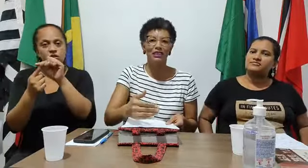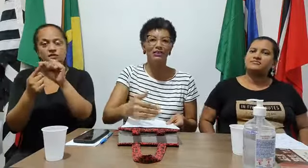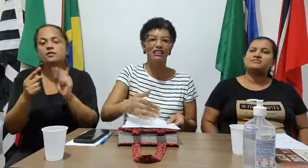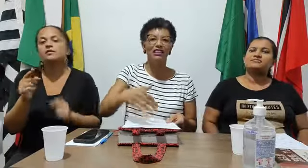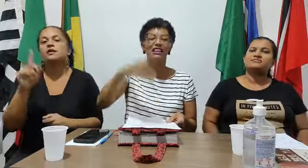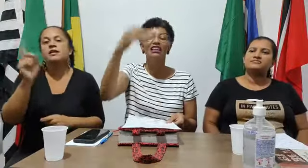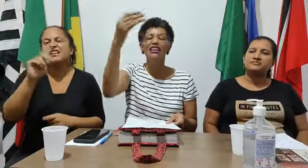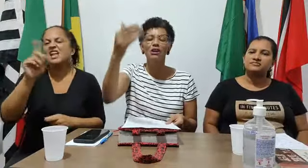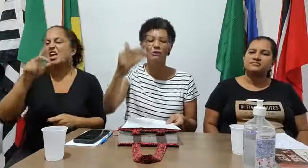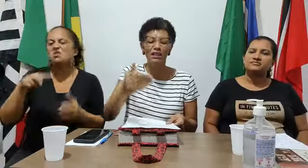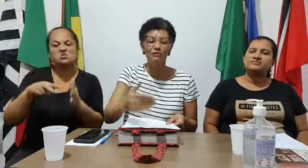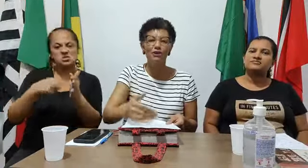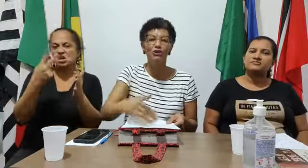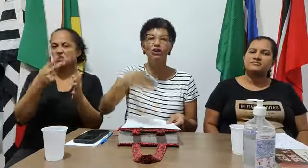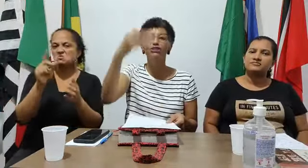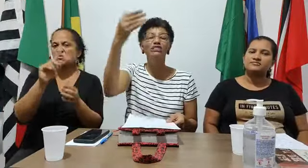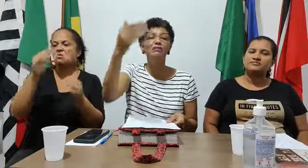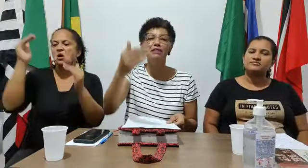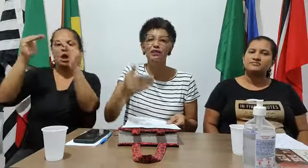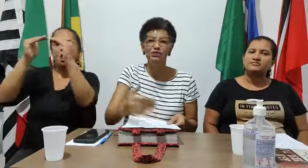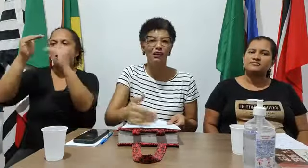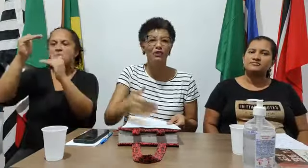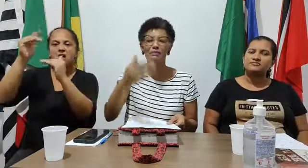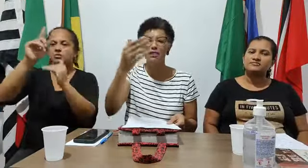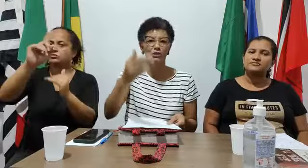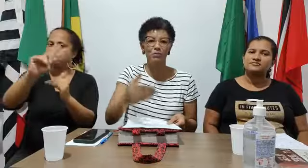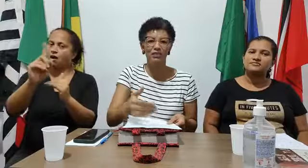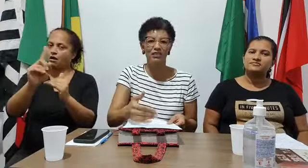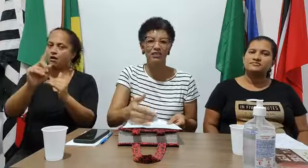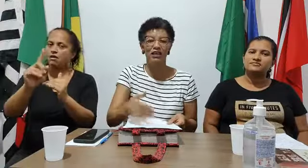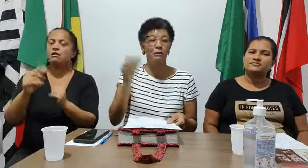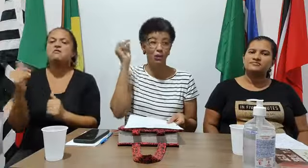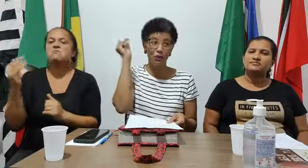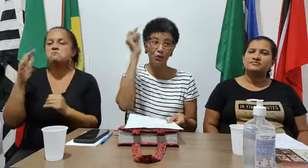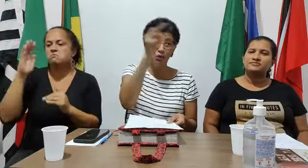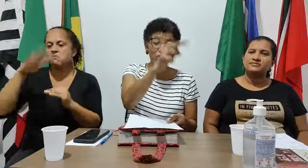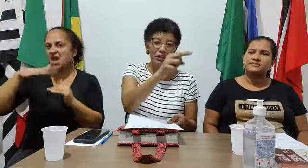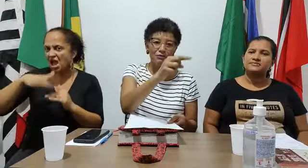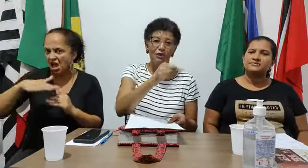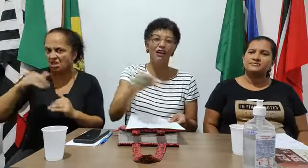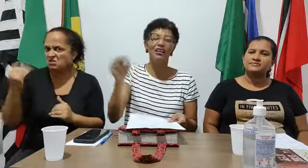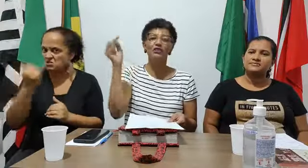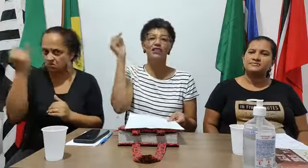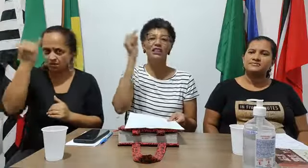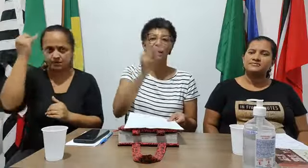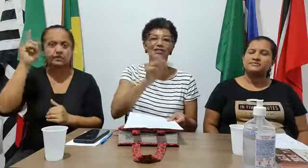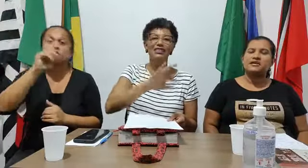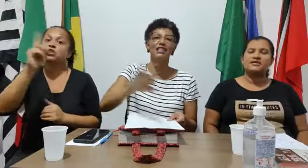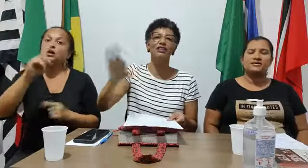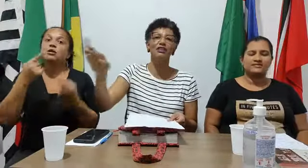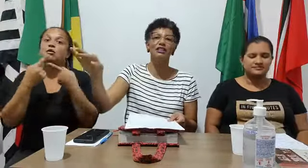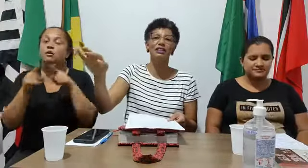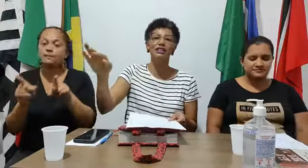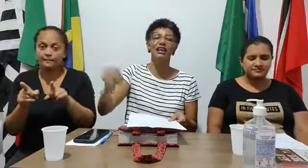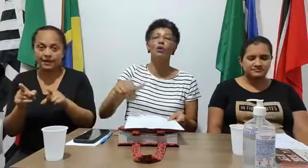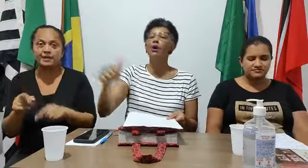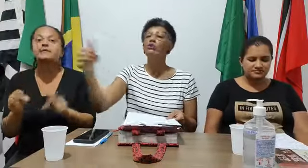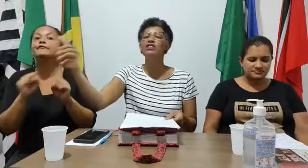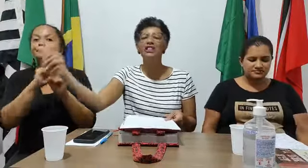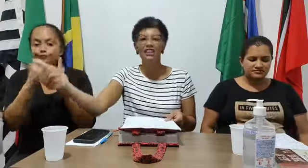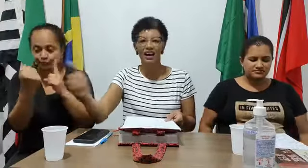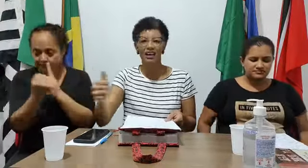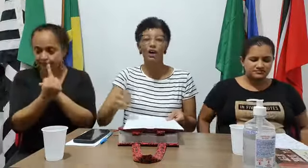segunda categoria, não é inferior, não tem menos valor e menos importância, porque o mundo aí fora, a sociedade desvaloriza